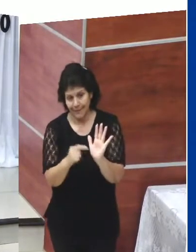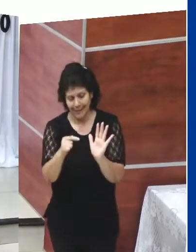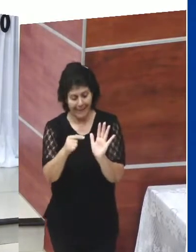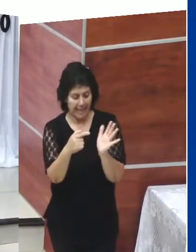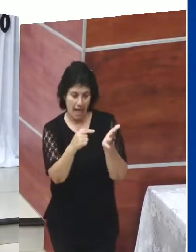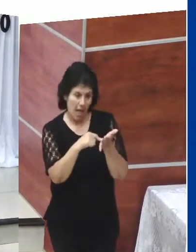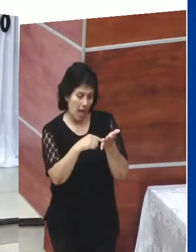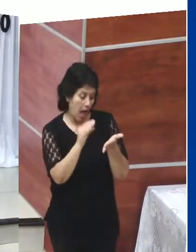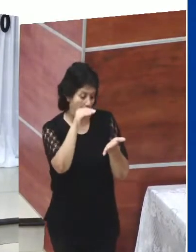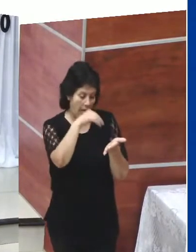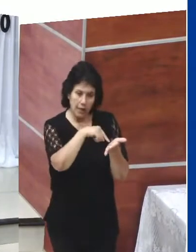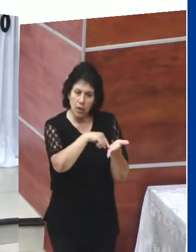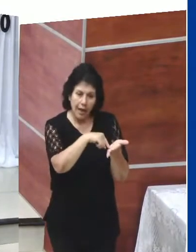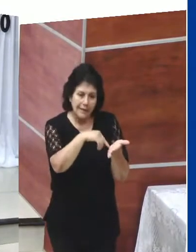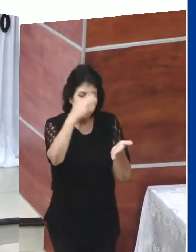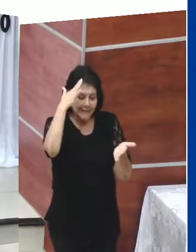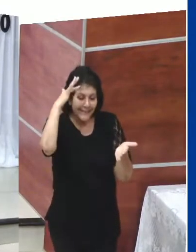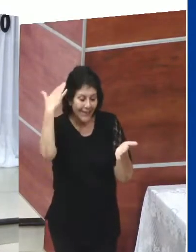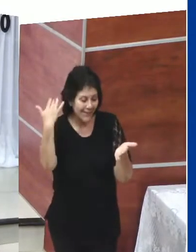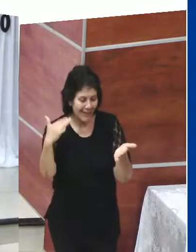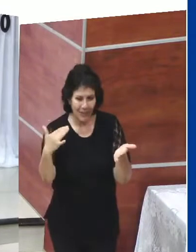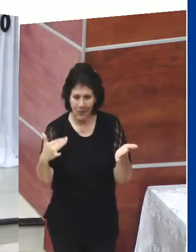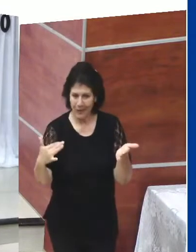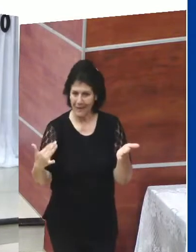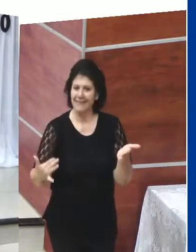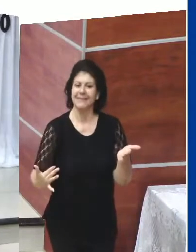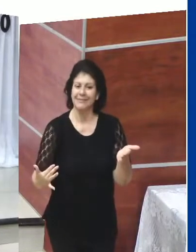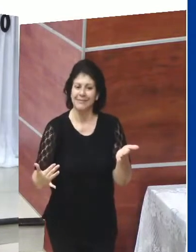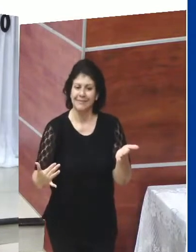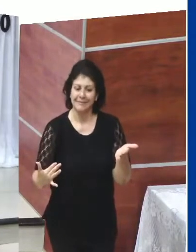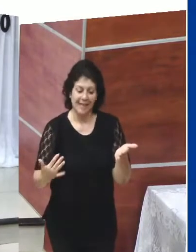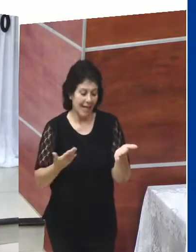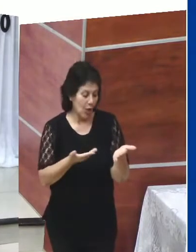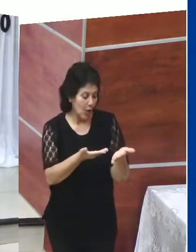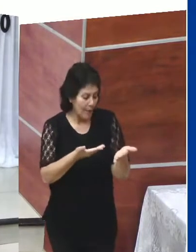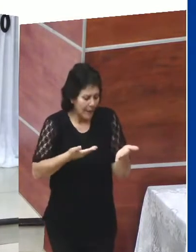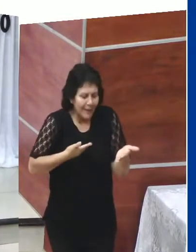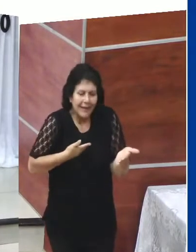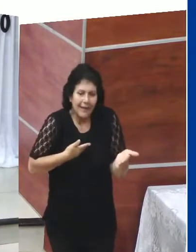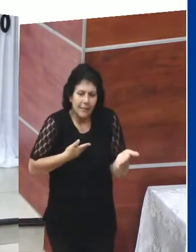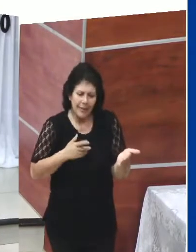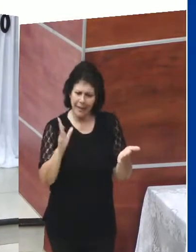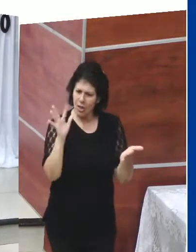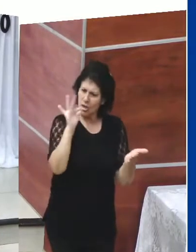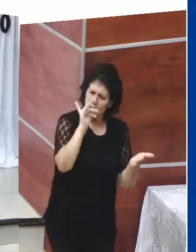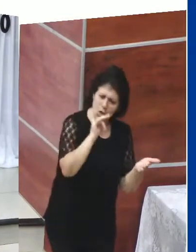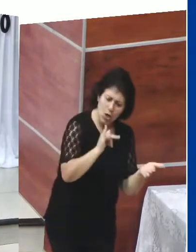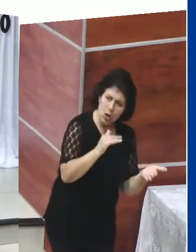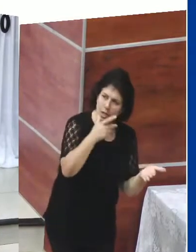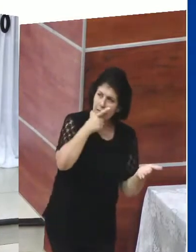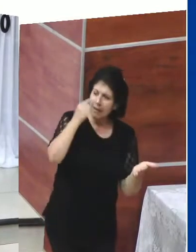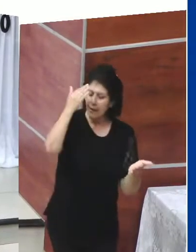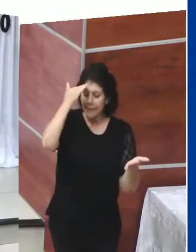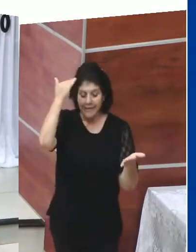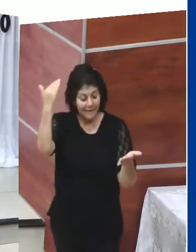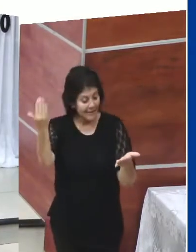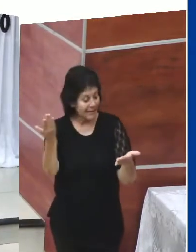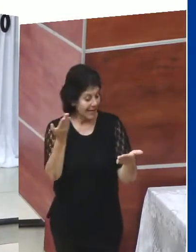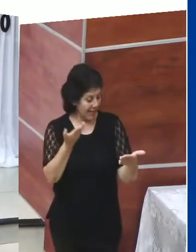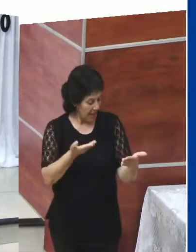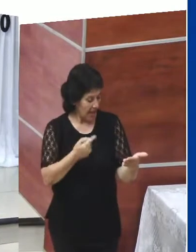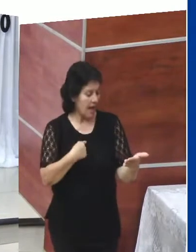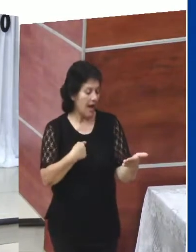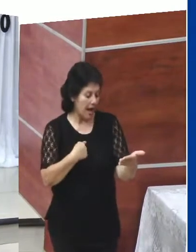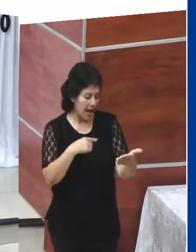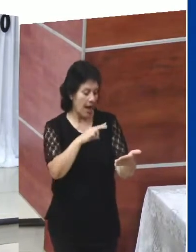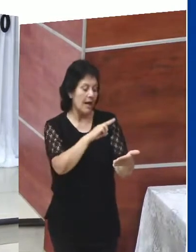sabiduría, nos convoca a la presencia de Dios cada día. Cada vez que leemos somos conscientes que leemos no